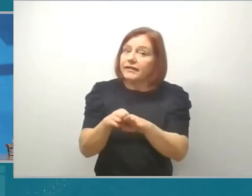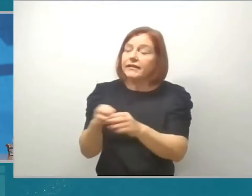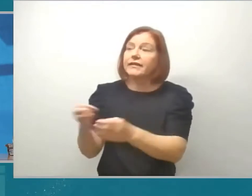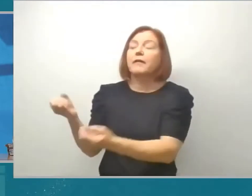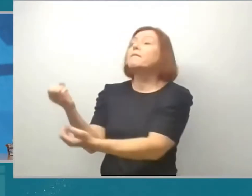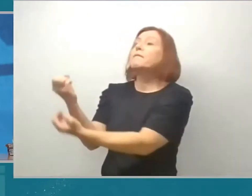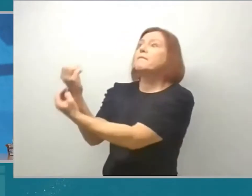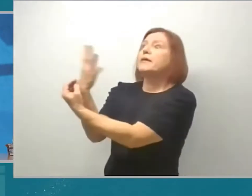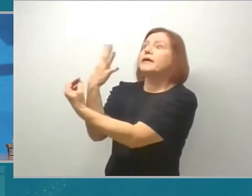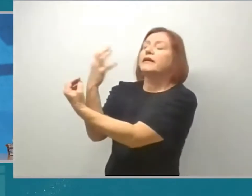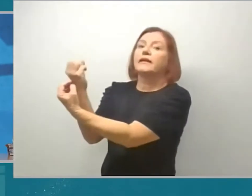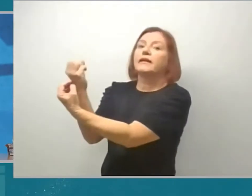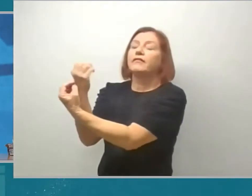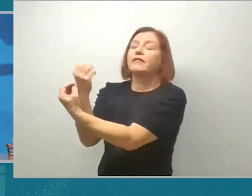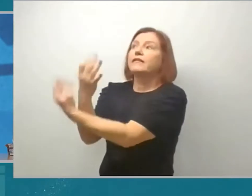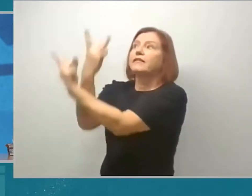exultando.